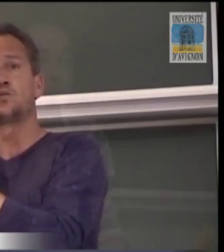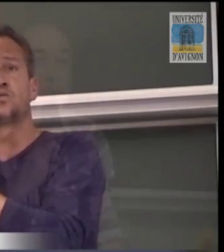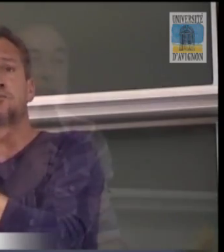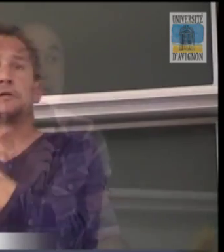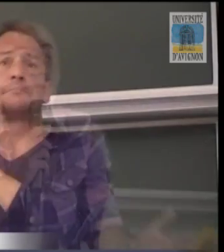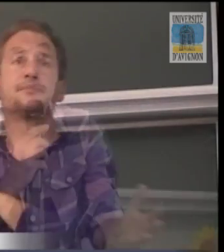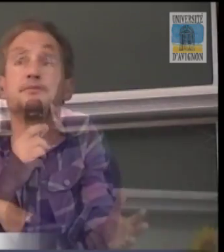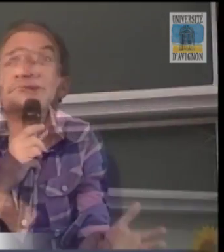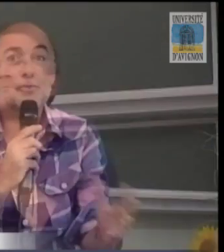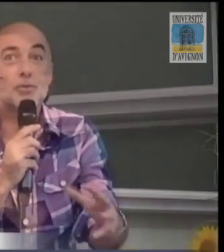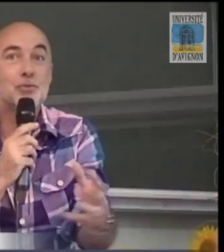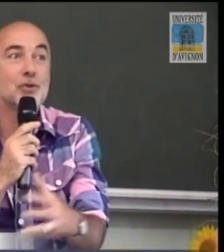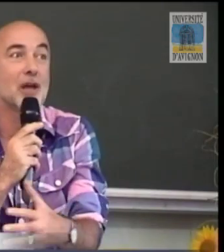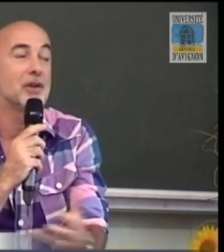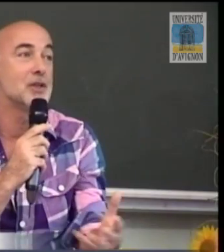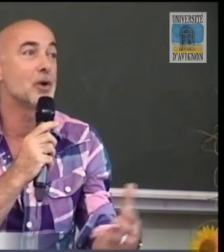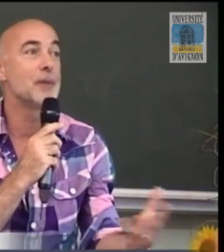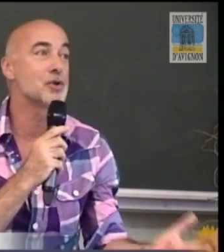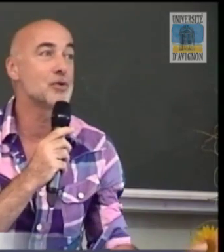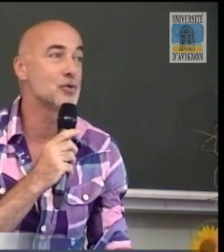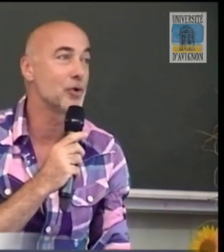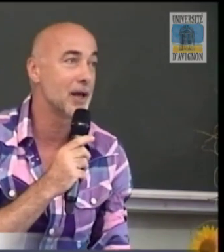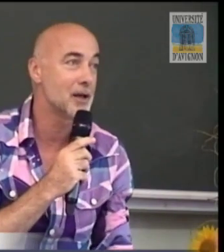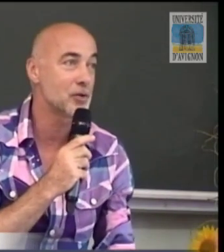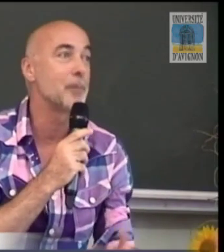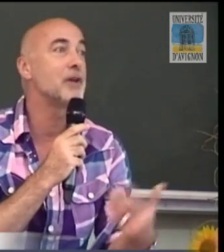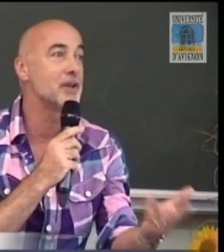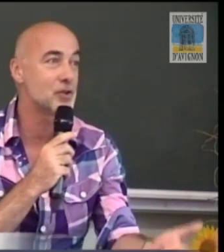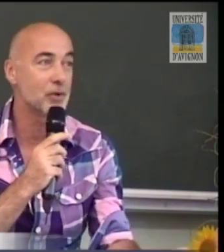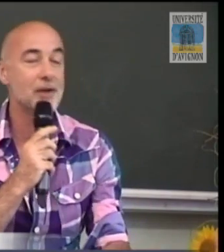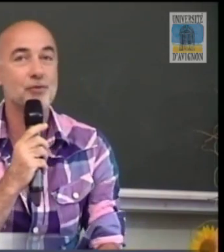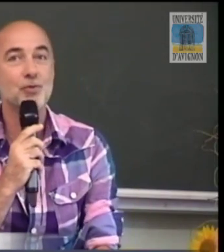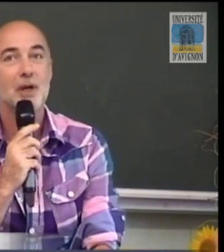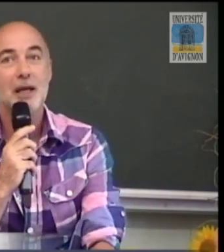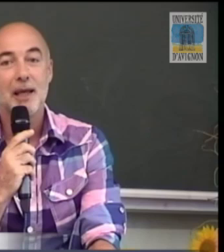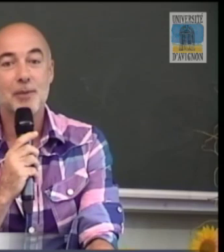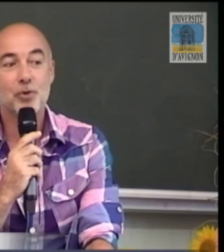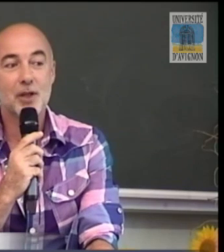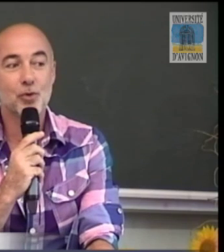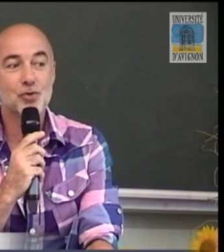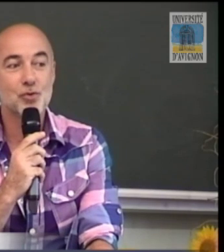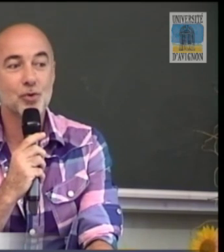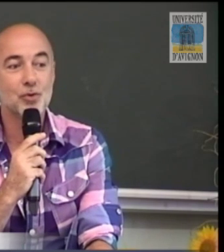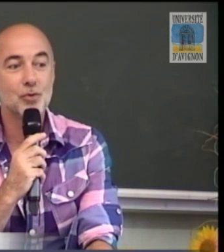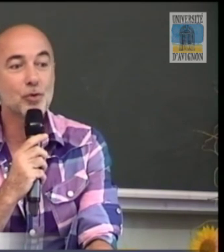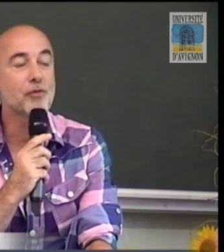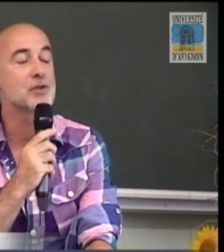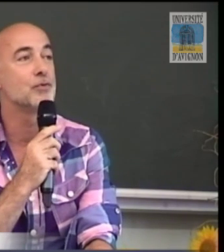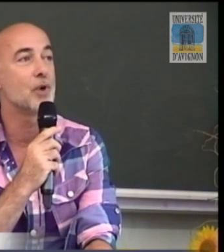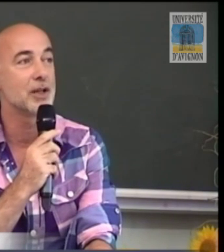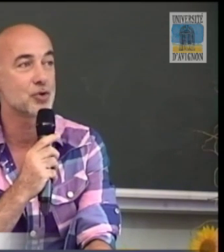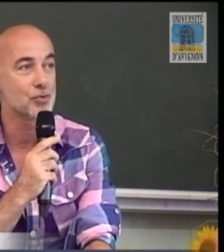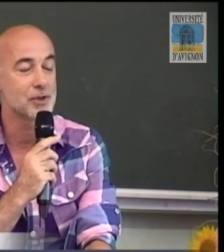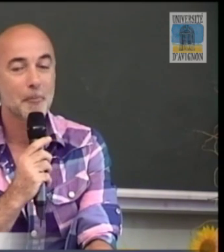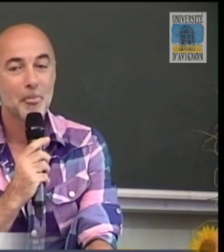France Compagnie, qui fait que d'un seul coup, je travaillais sur l'absence de regard, sur la privation de la vue et peut-être sur une autre façon